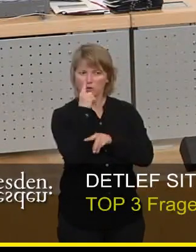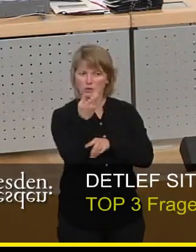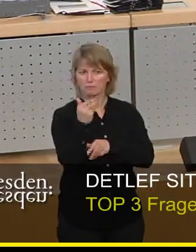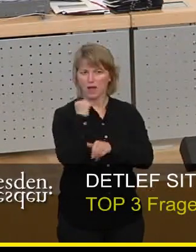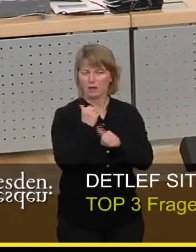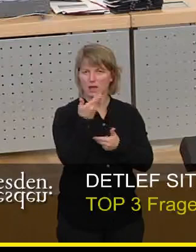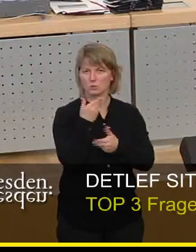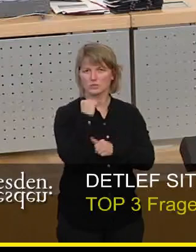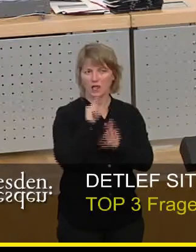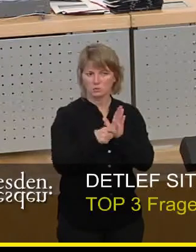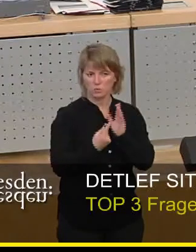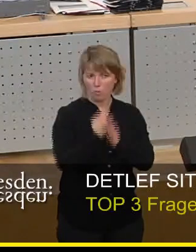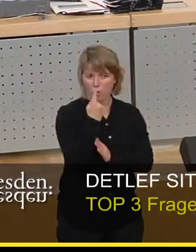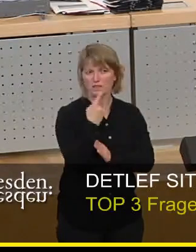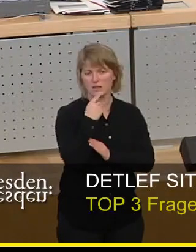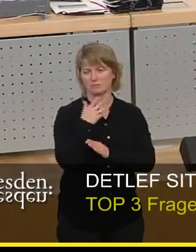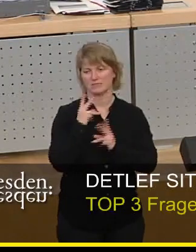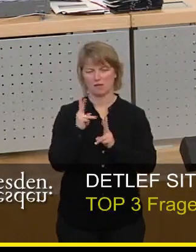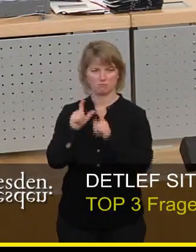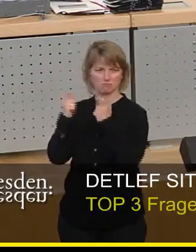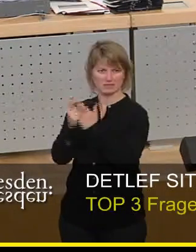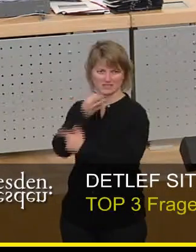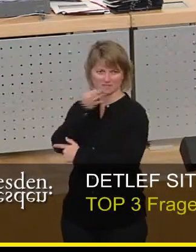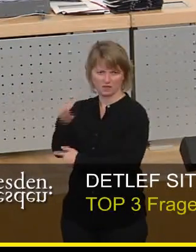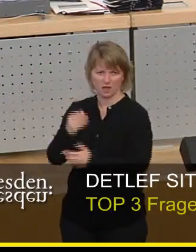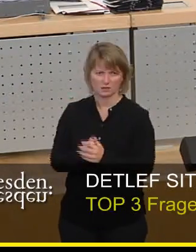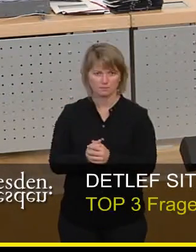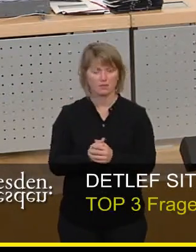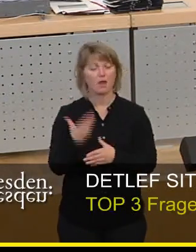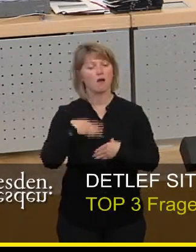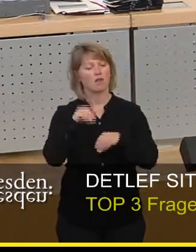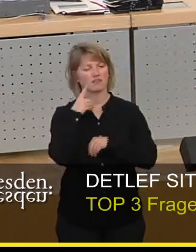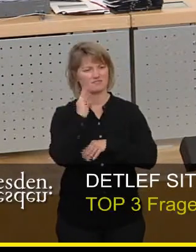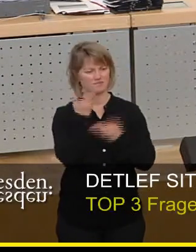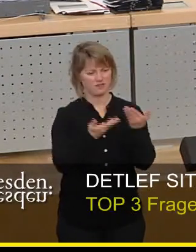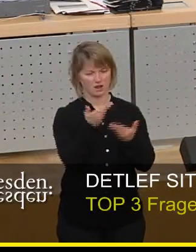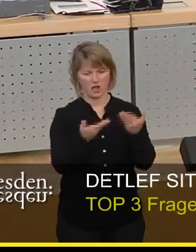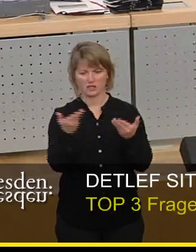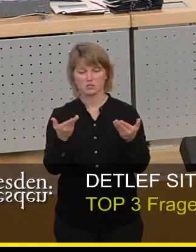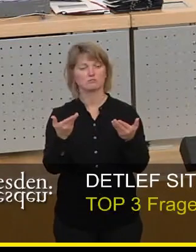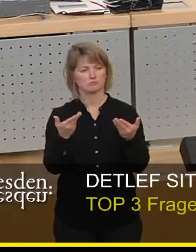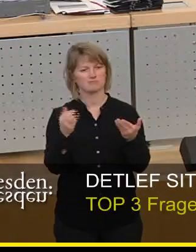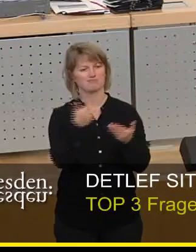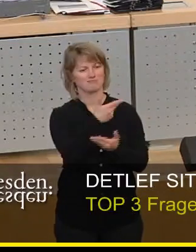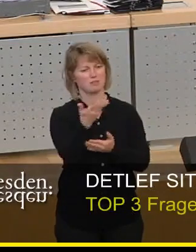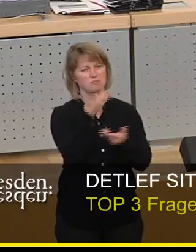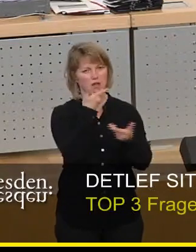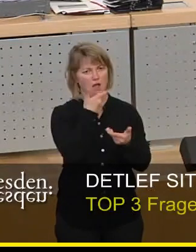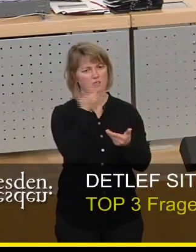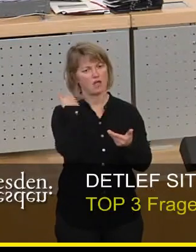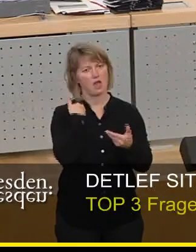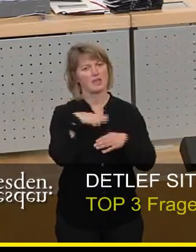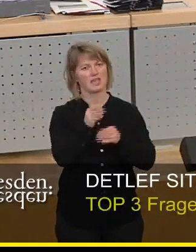Anspruch zu nehmen. Erste Ergebnisse des Variantenvergleichs wurden von den ausgewählten Beratern im Januar